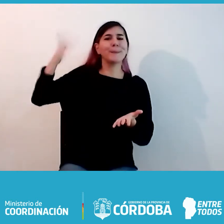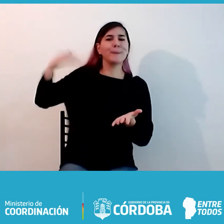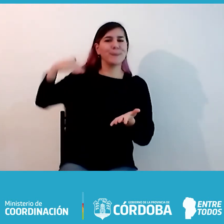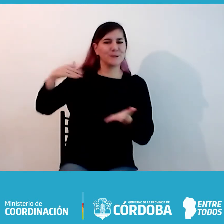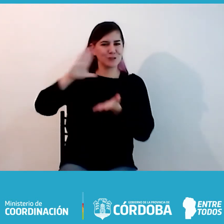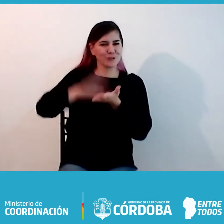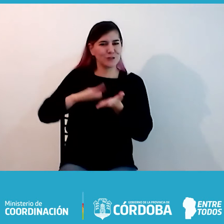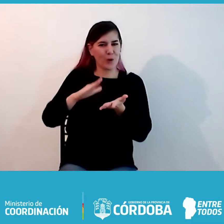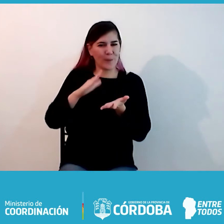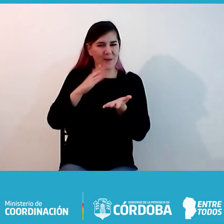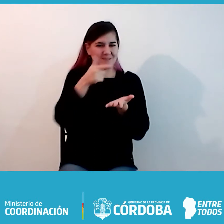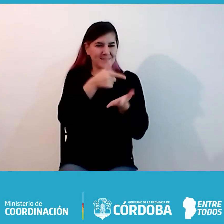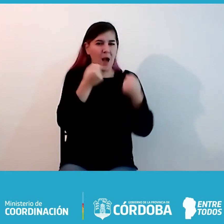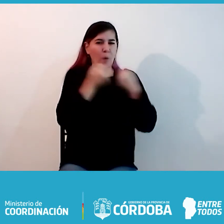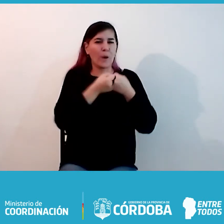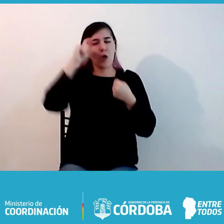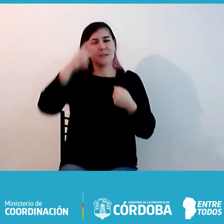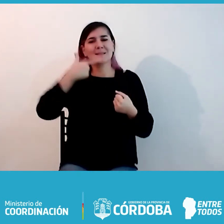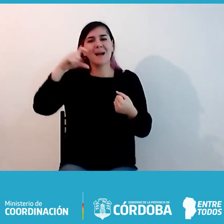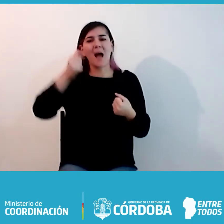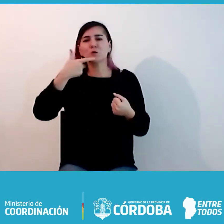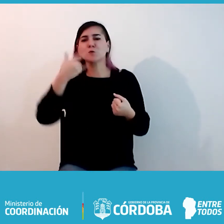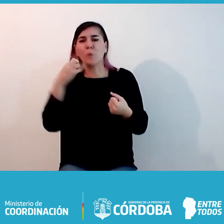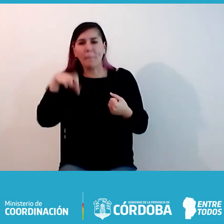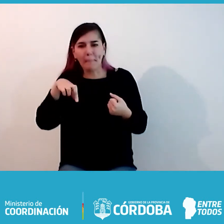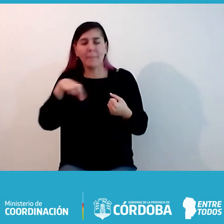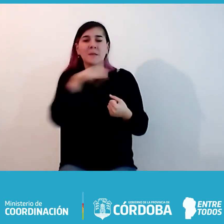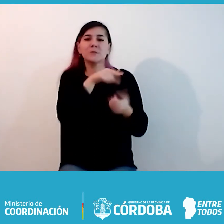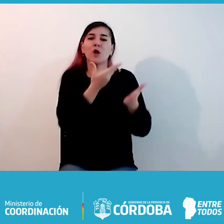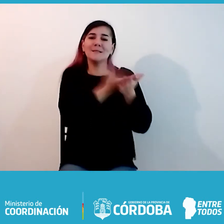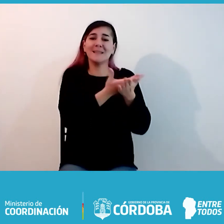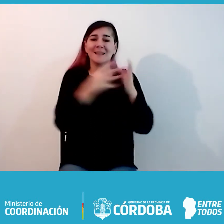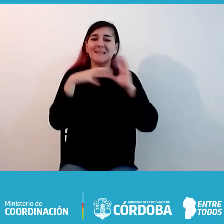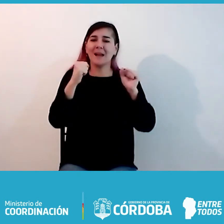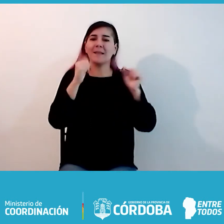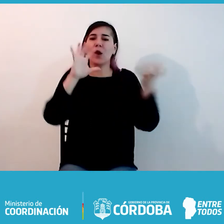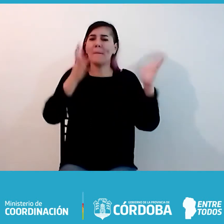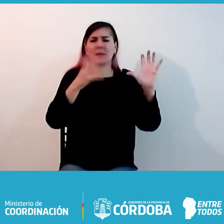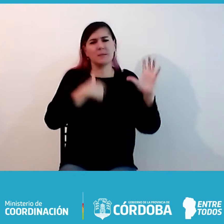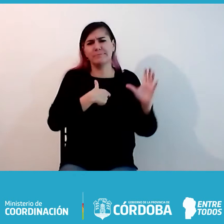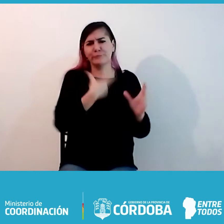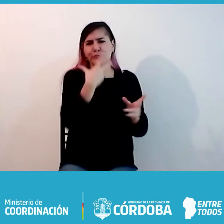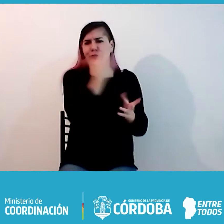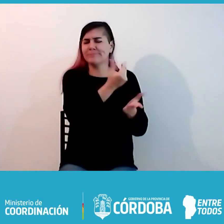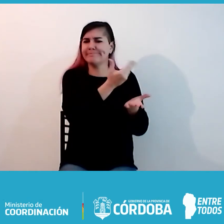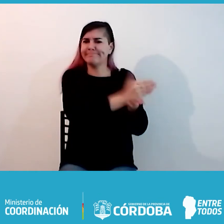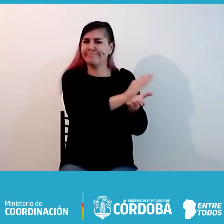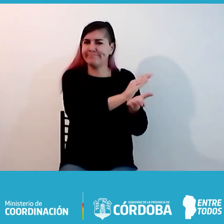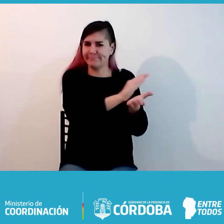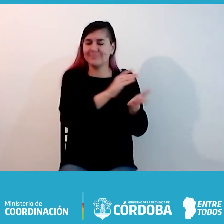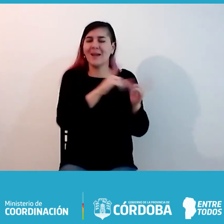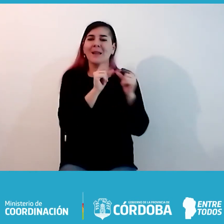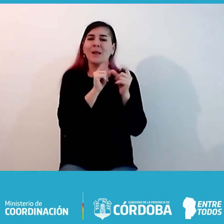normativa constitucional y acuerdo de Escazú. Solicita que el Secretario de Ambiente rechace el estudio de impacto ambiental en atención al artículo 17 de la